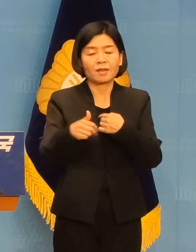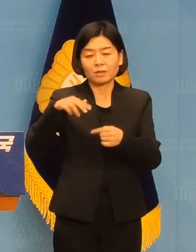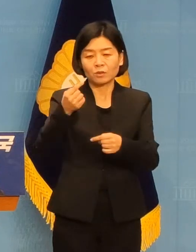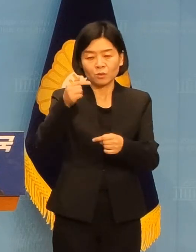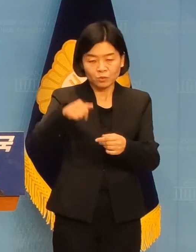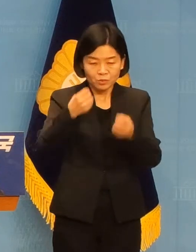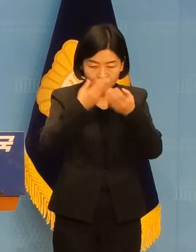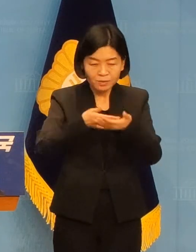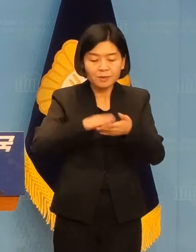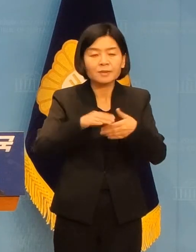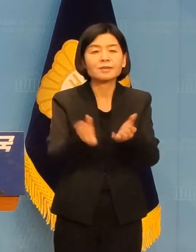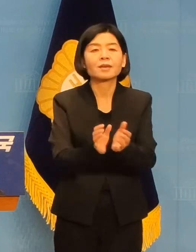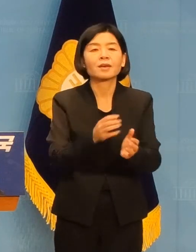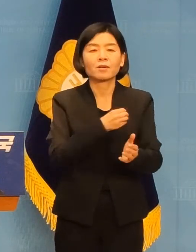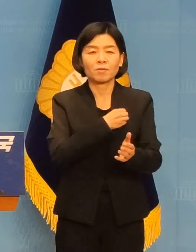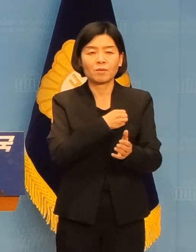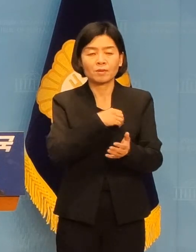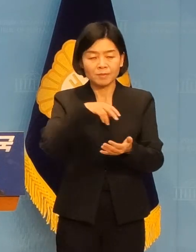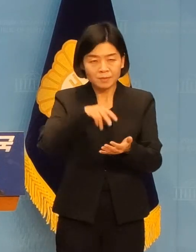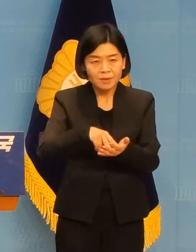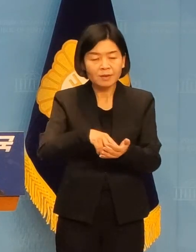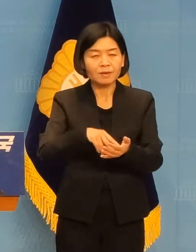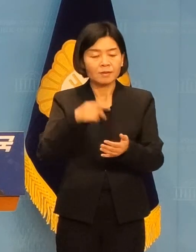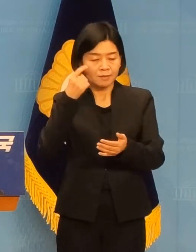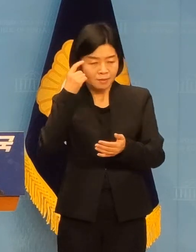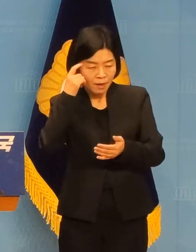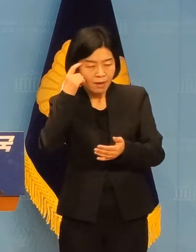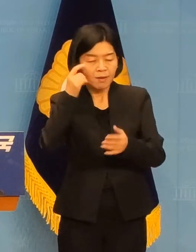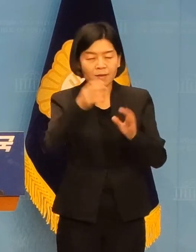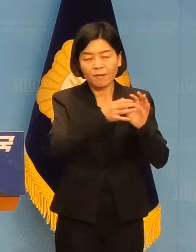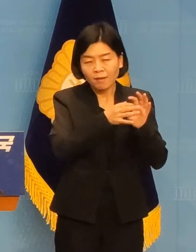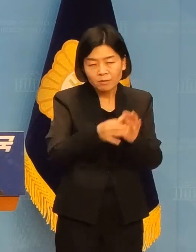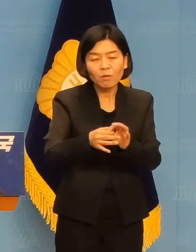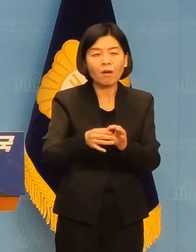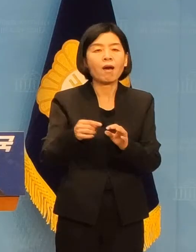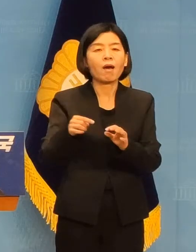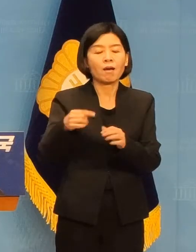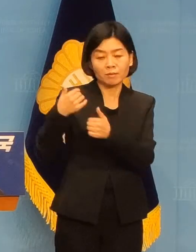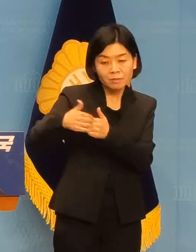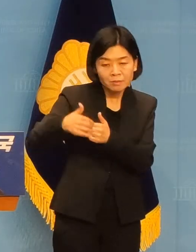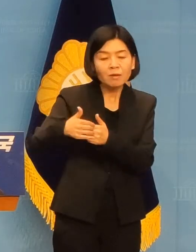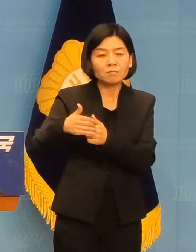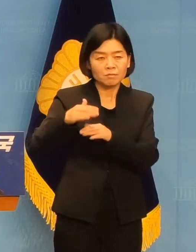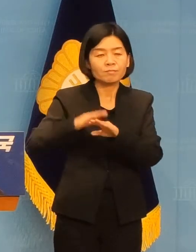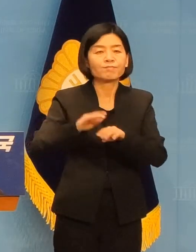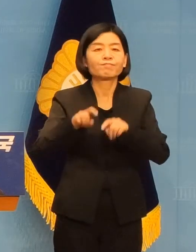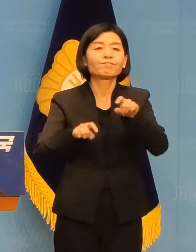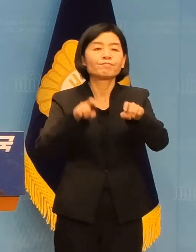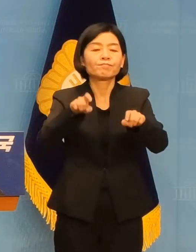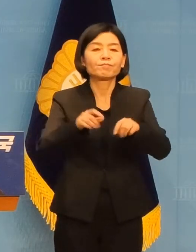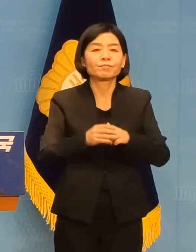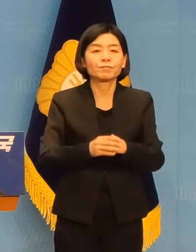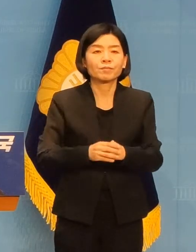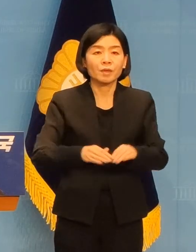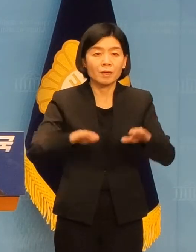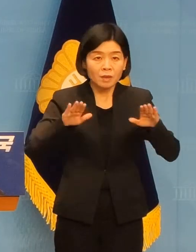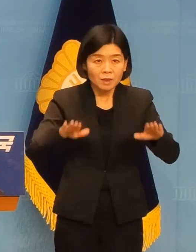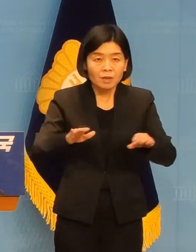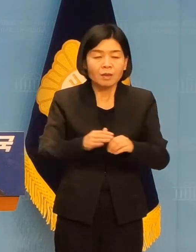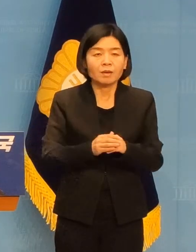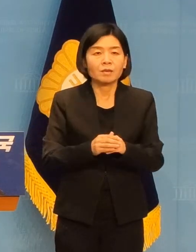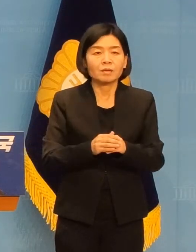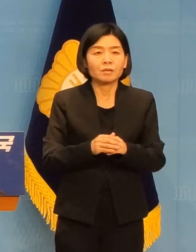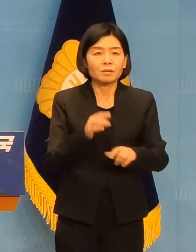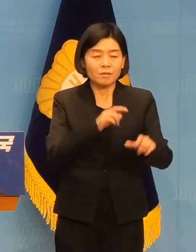조국혁신당의 당원으로서 한순간도 멈추지 않고 그 당부를 실천해 왔습니다. 이제 저는 더